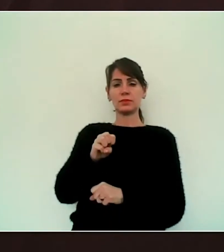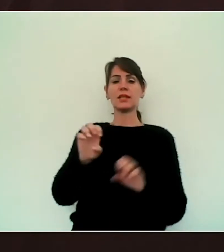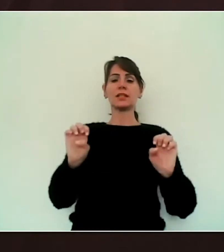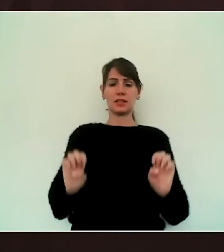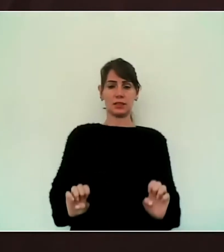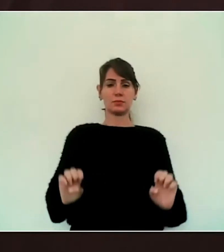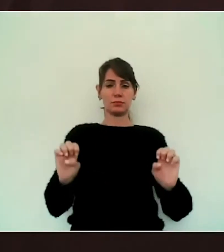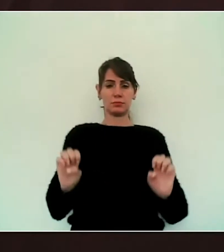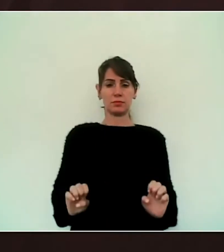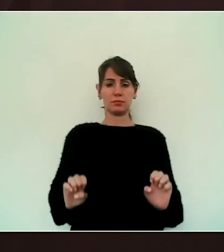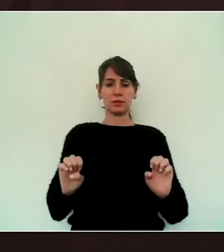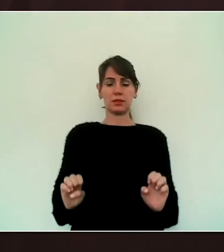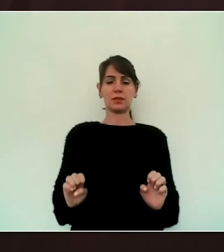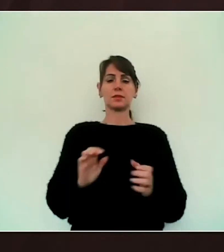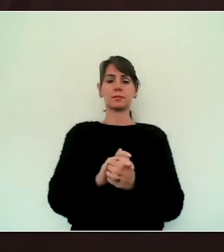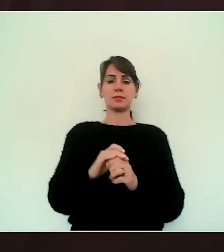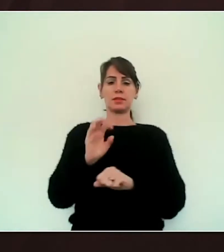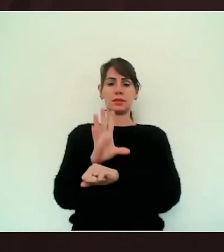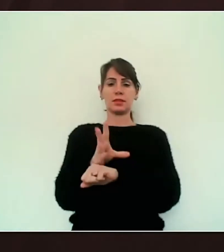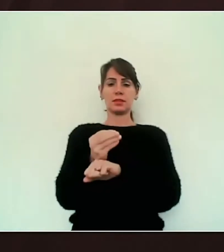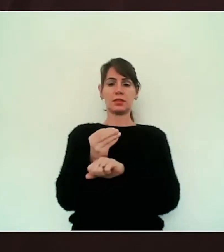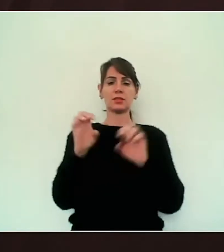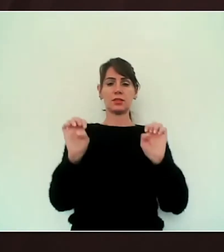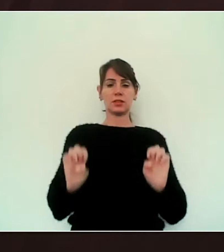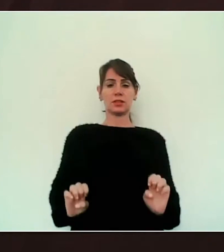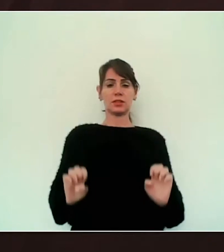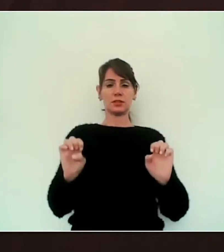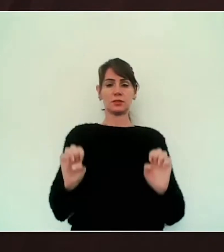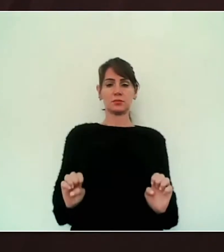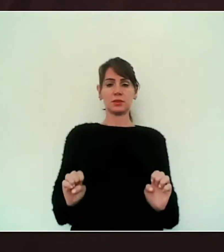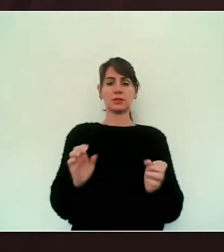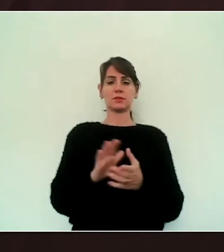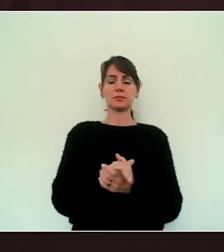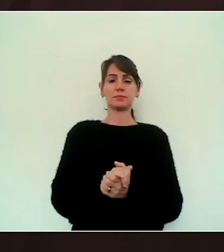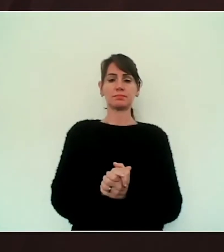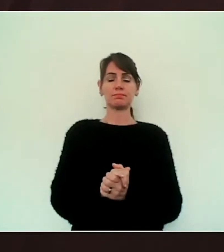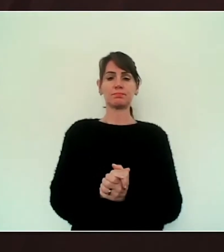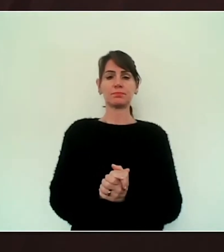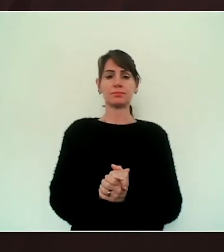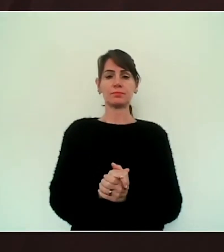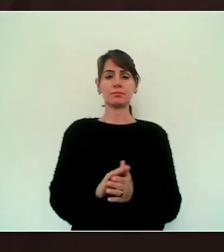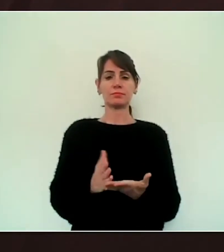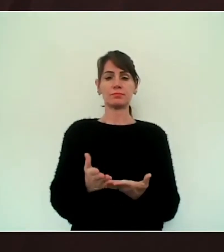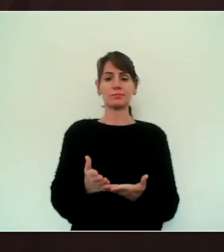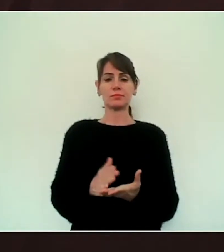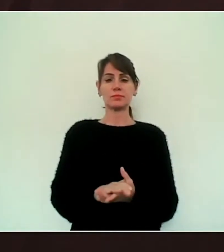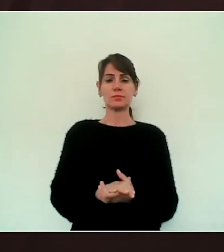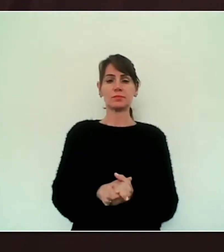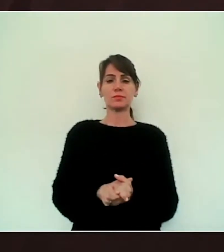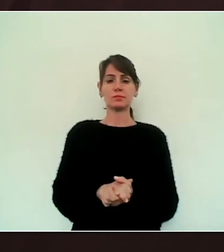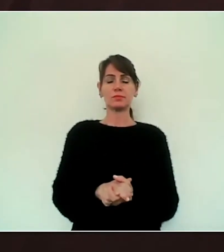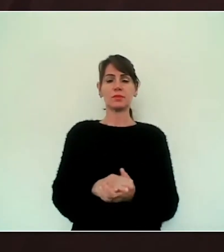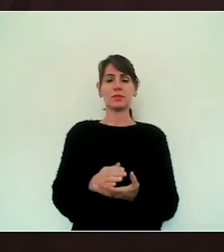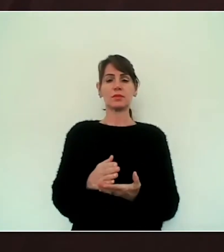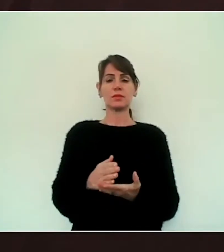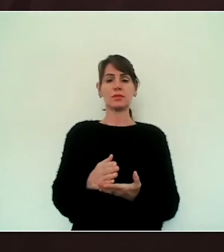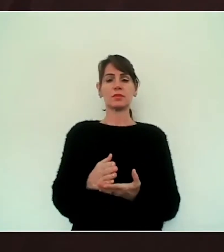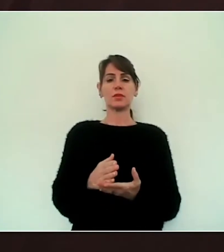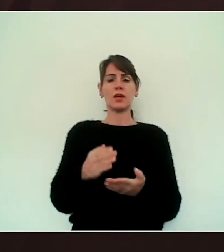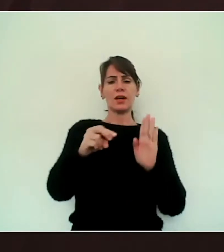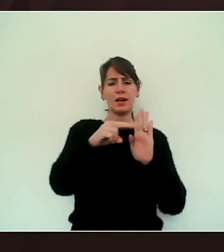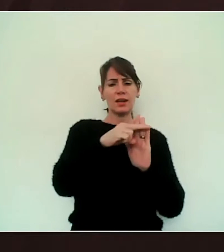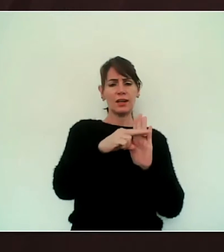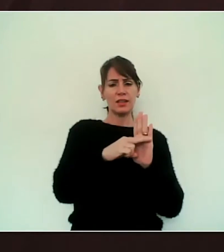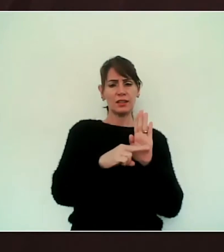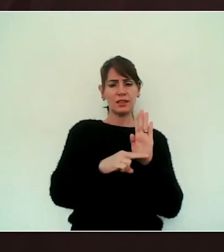consolidou o ensinamento, tá? Quando e como o sistema clerical conquistou